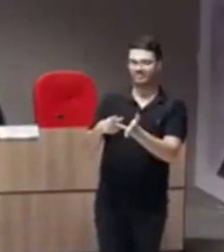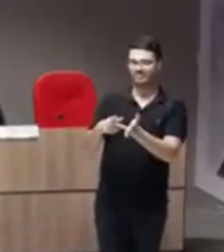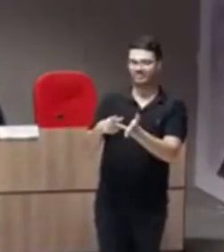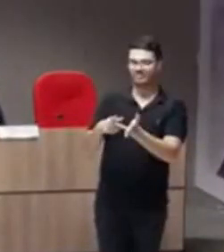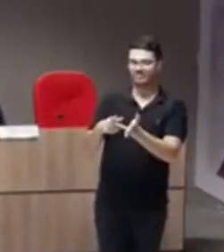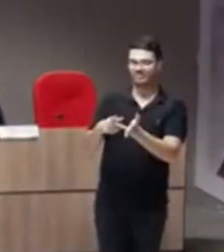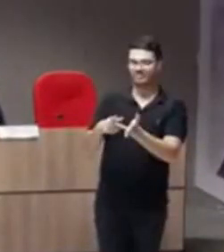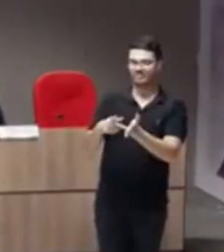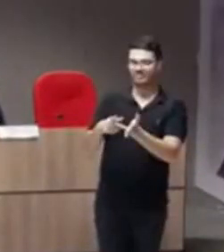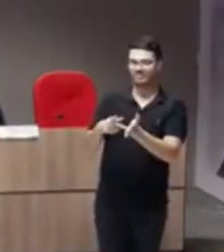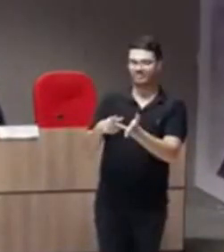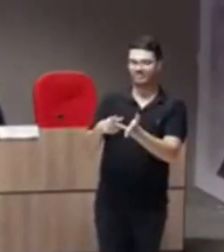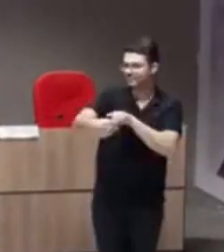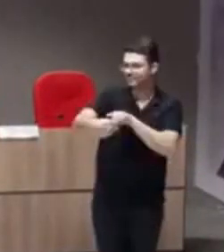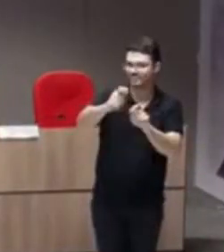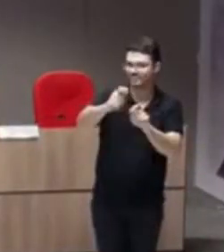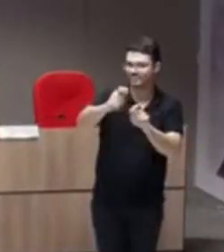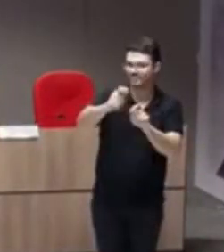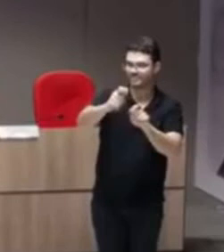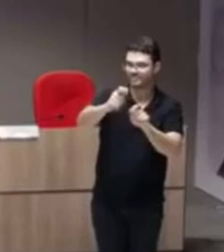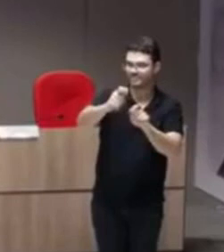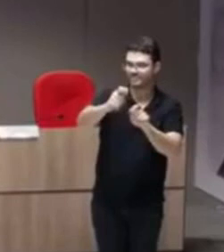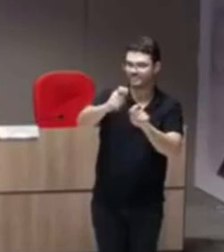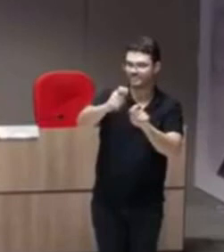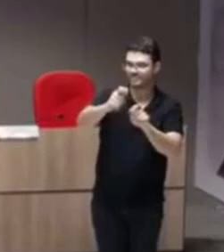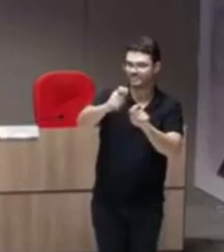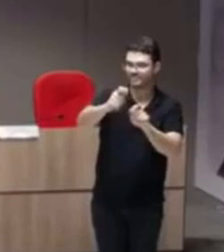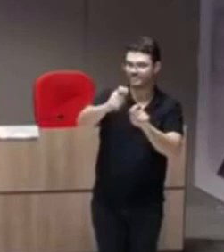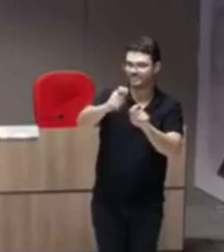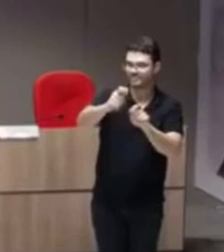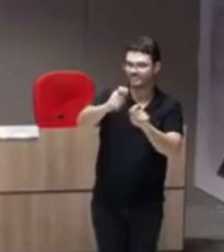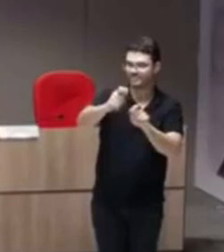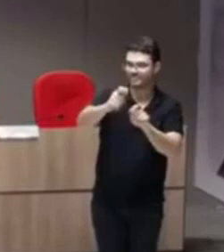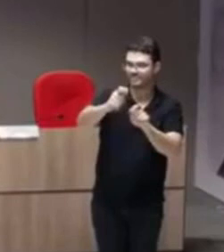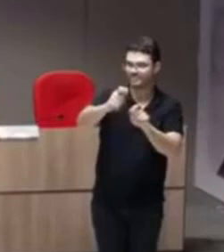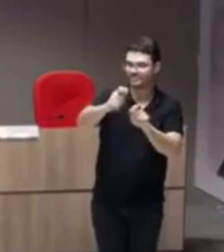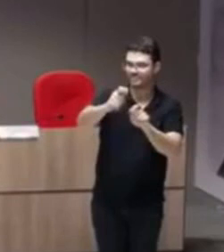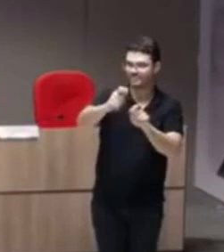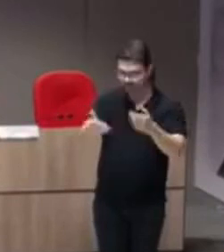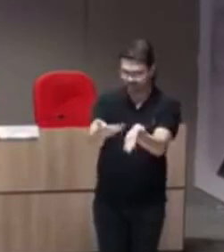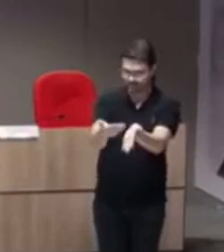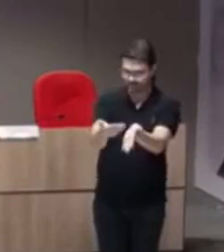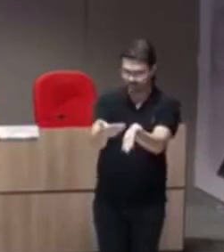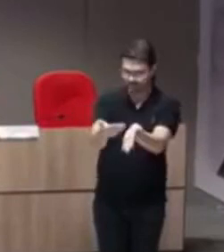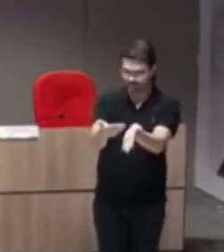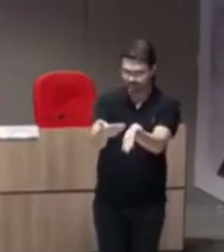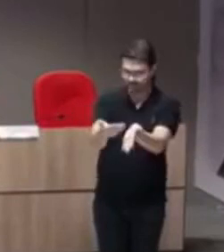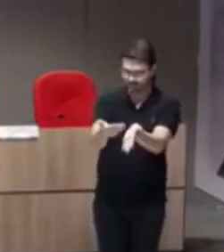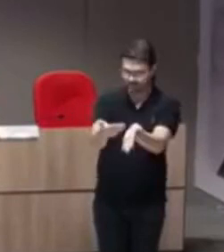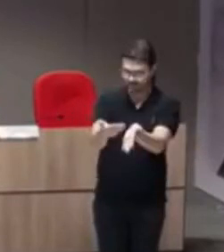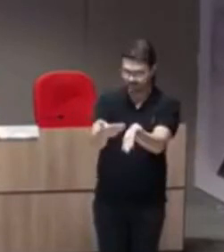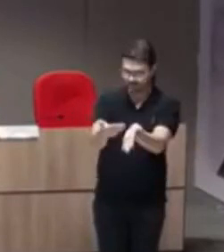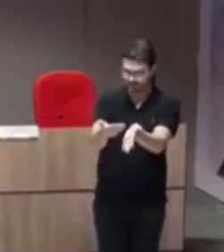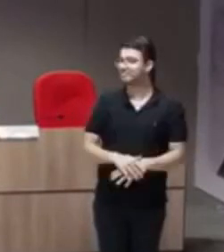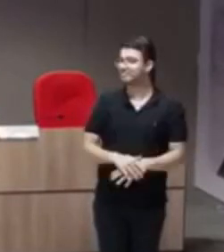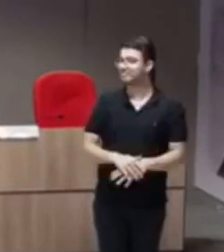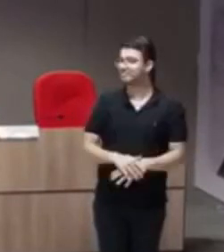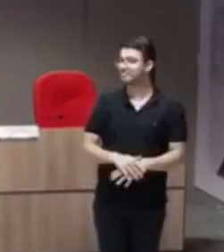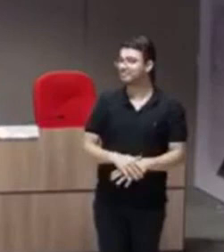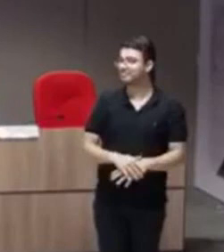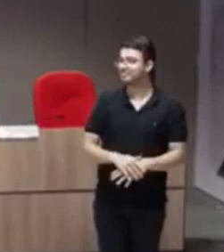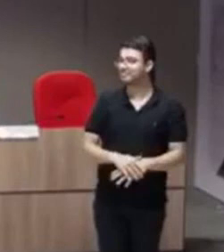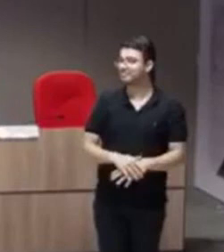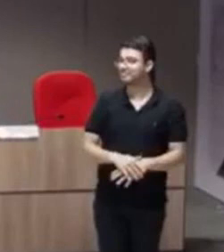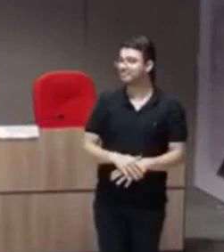adiante e permitiu que a gente hoje tenha esse material, né, para de fato agora buscarmos a